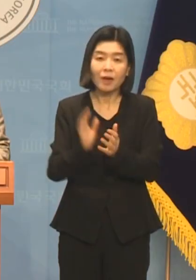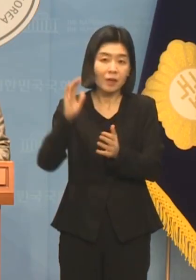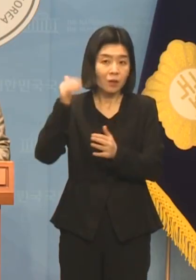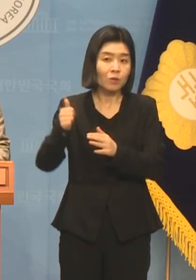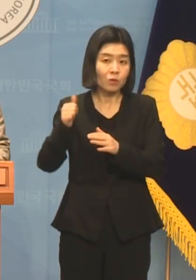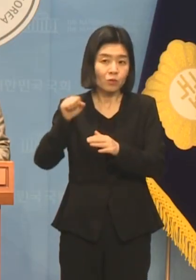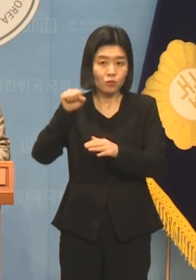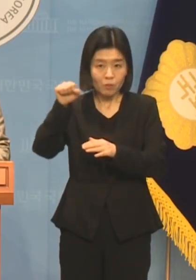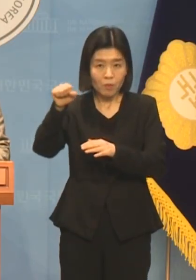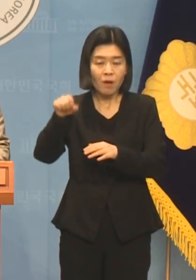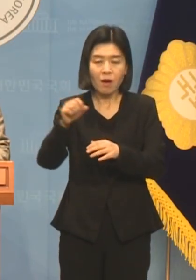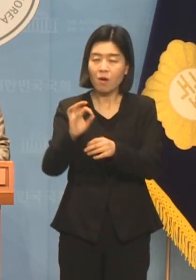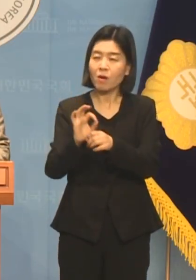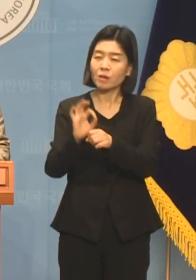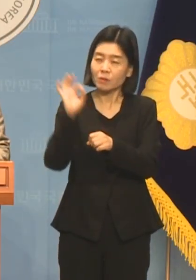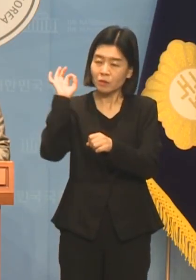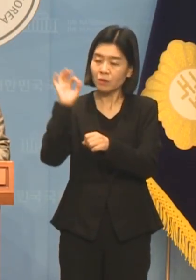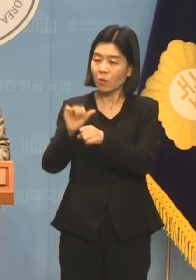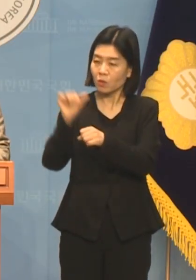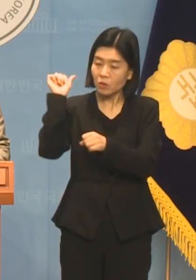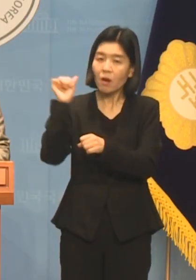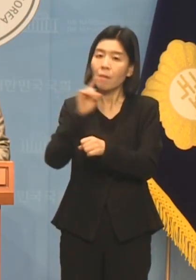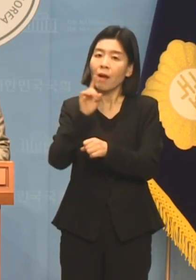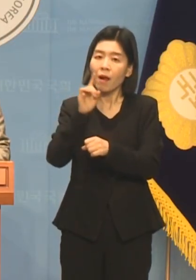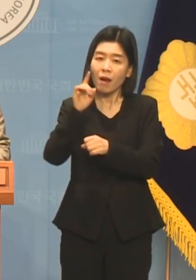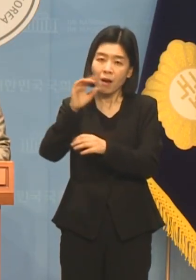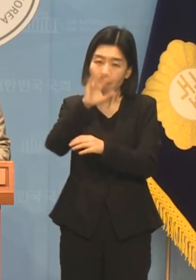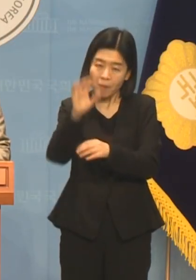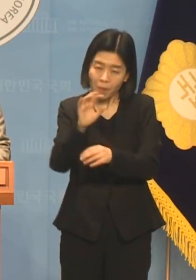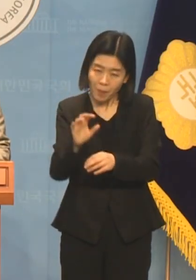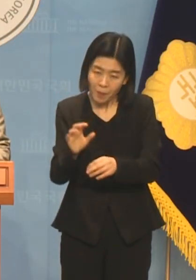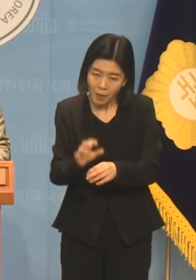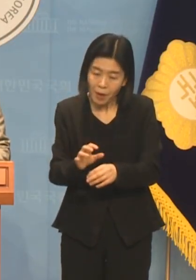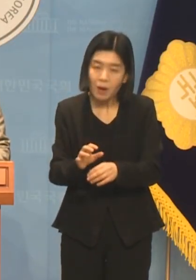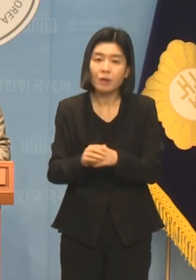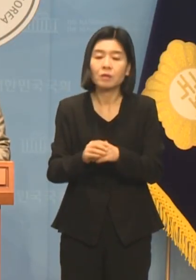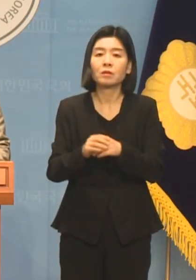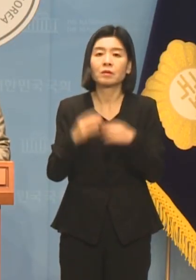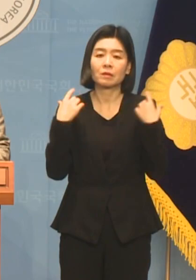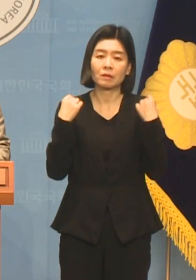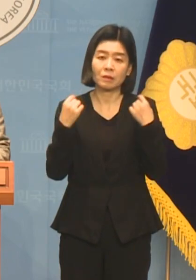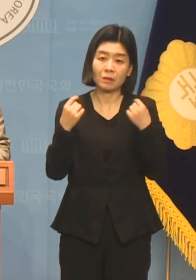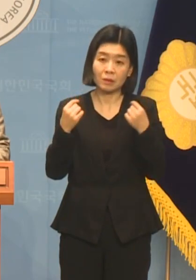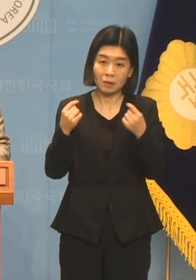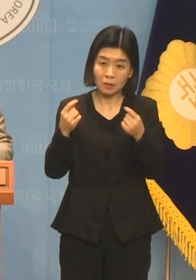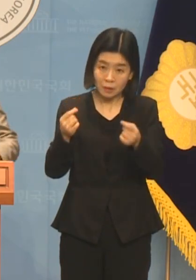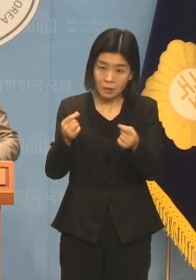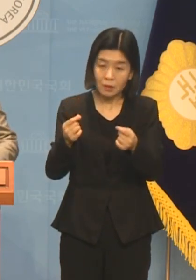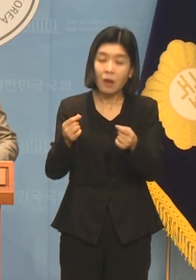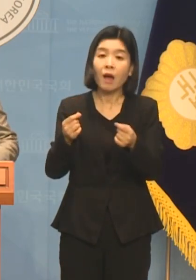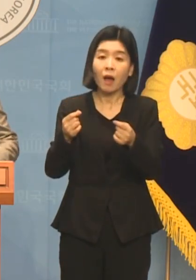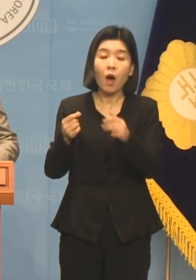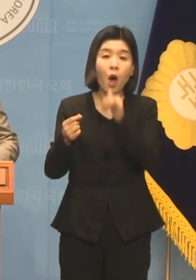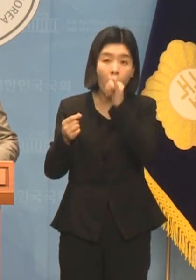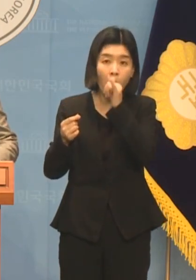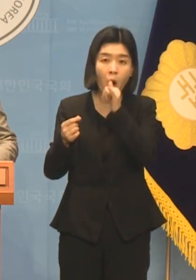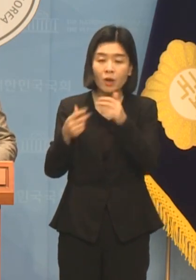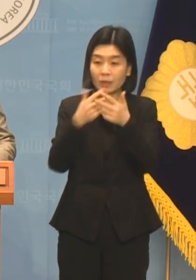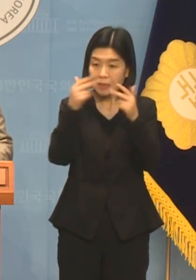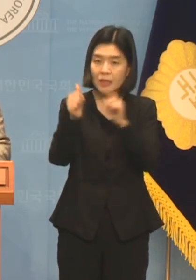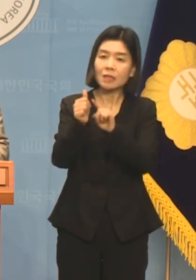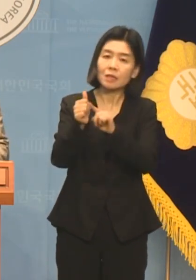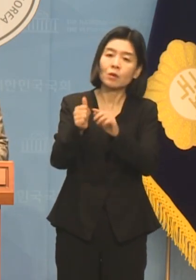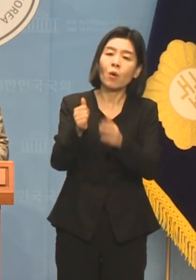전과 5년 전의 발언을 현재에도 계속하고 있어 일관성 있는 리더라면서 편향적으로 찬양하고